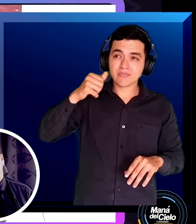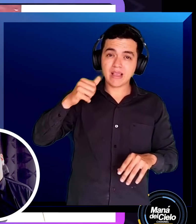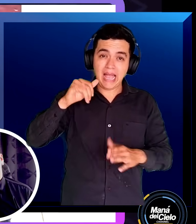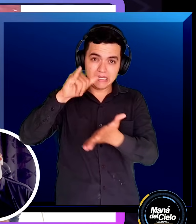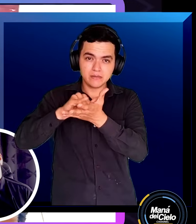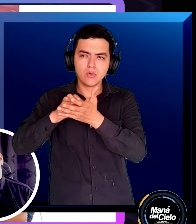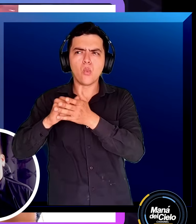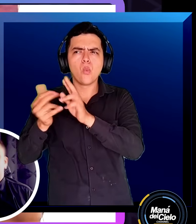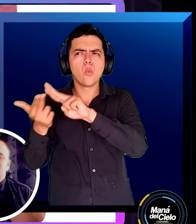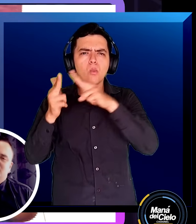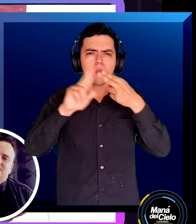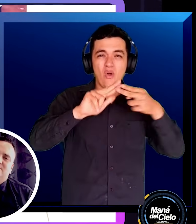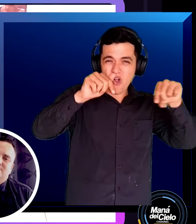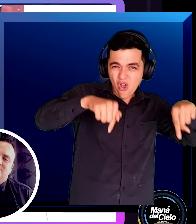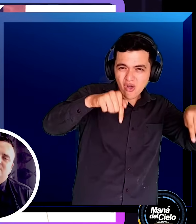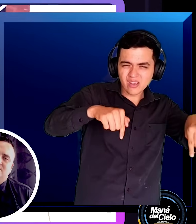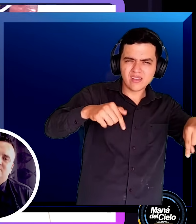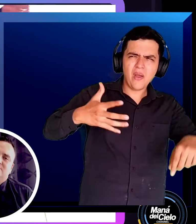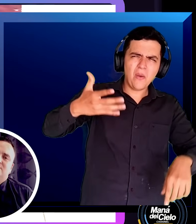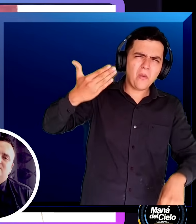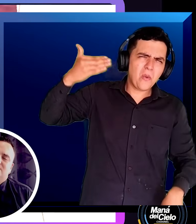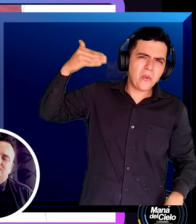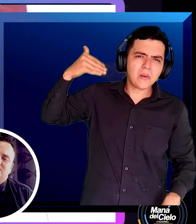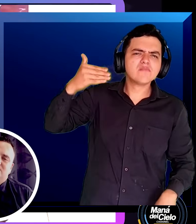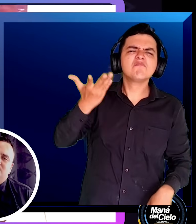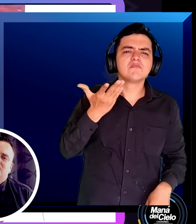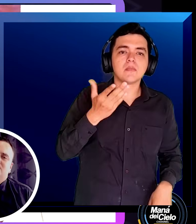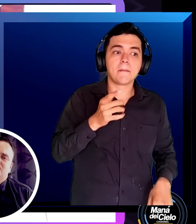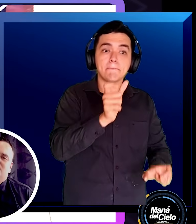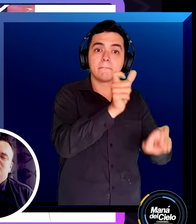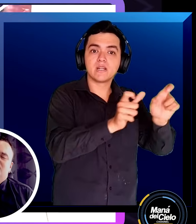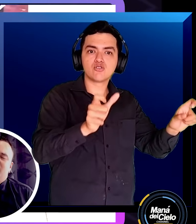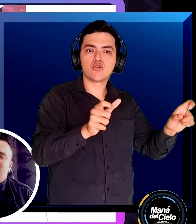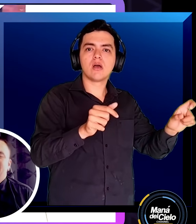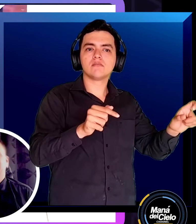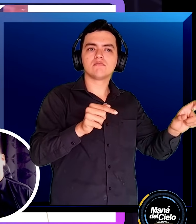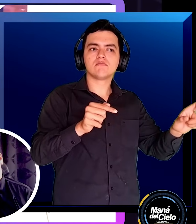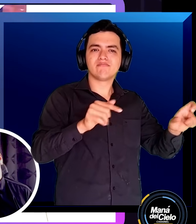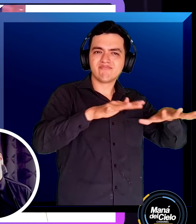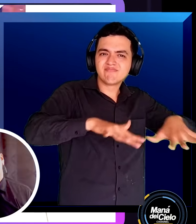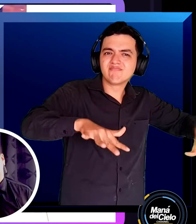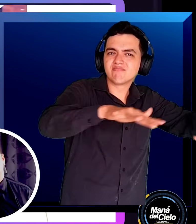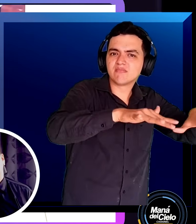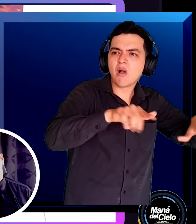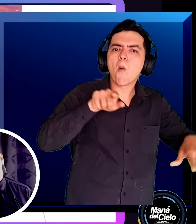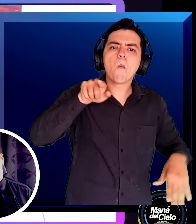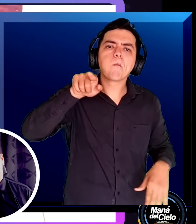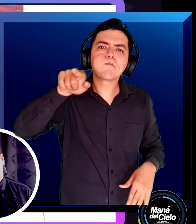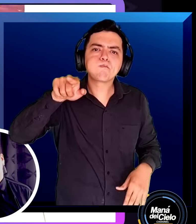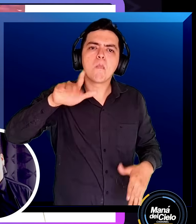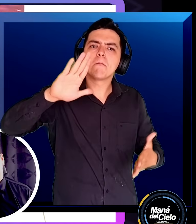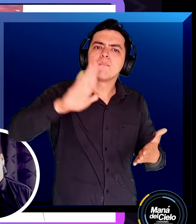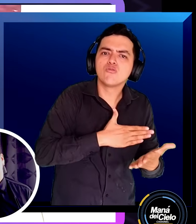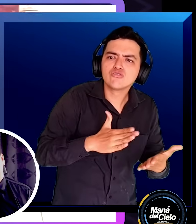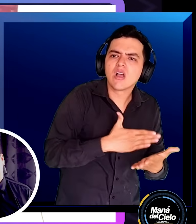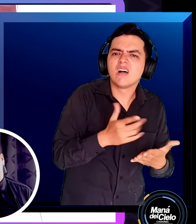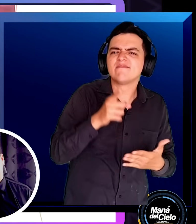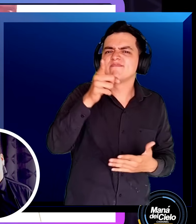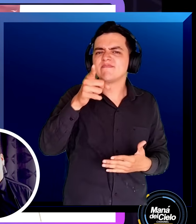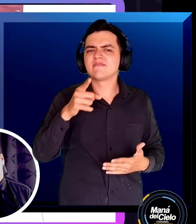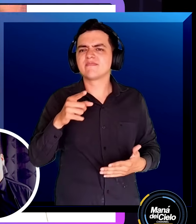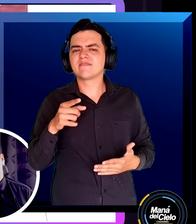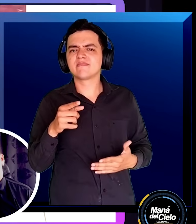darle gusto a la carne. Oh, hermano, que cuando nuestros labios se abran, cuando nuestra bulla resuene, sea para alabar, para adorar,